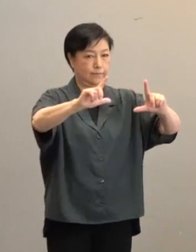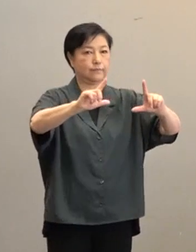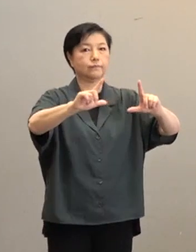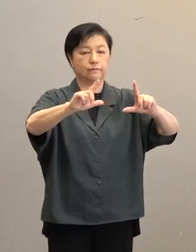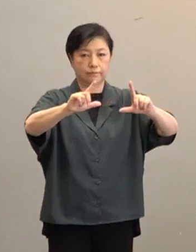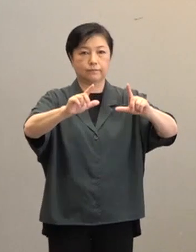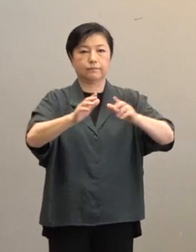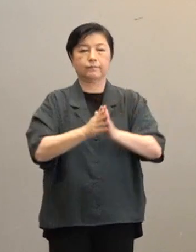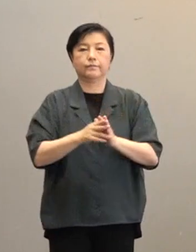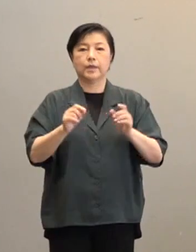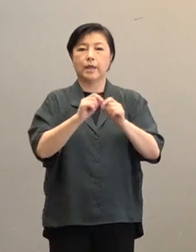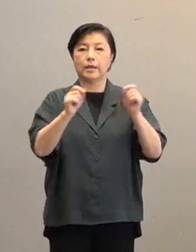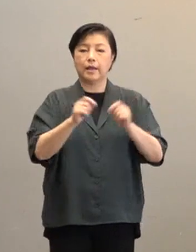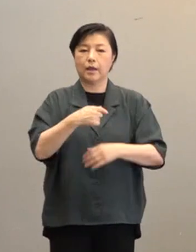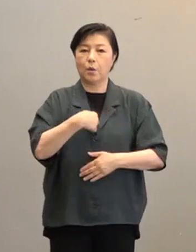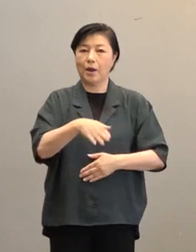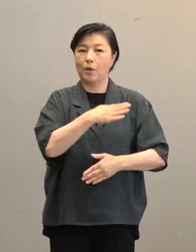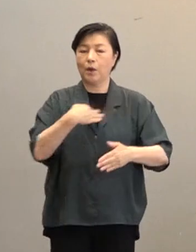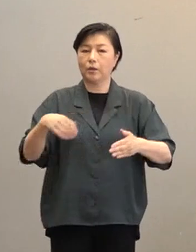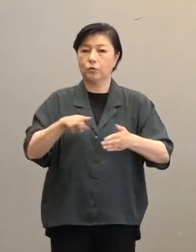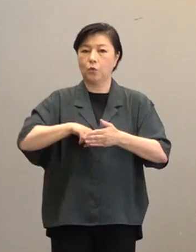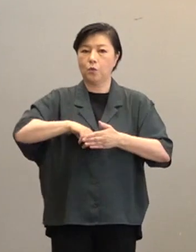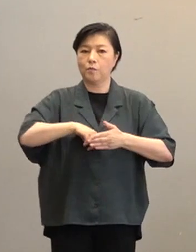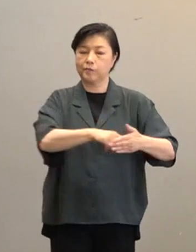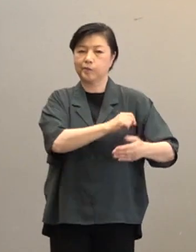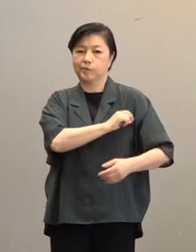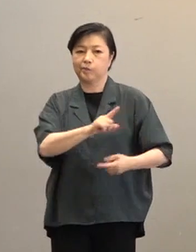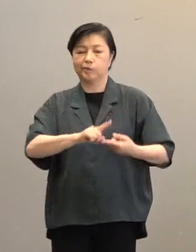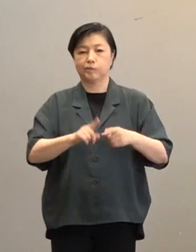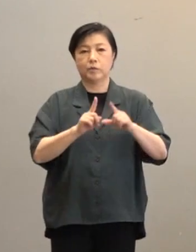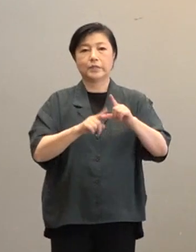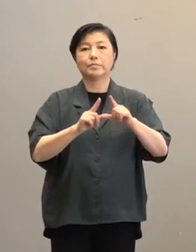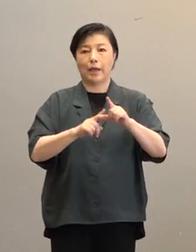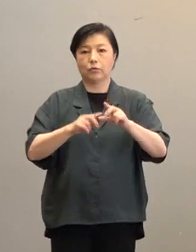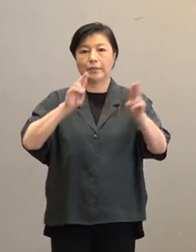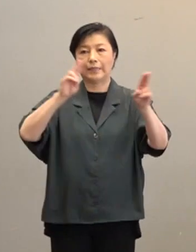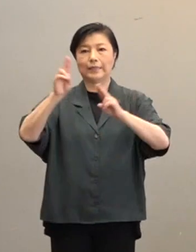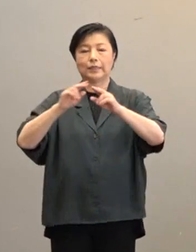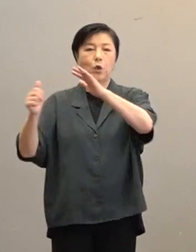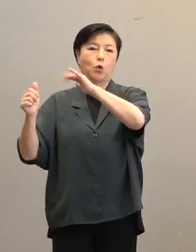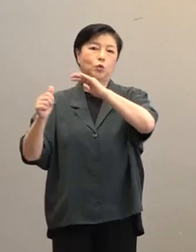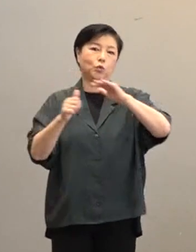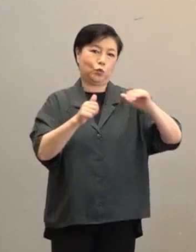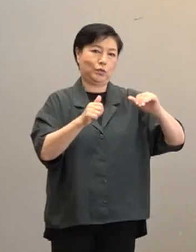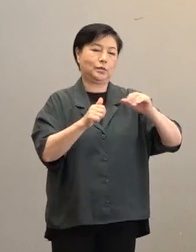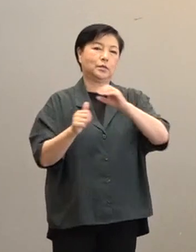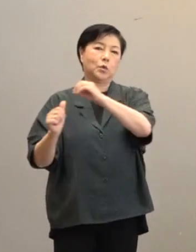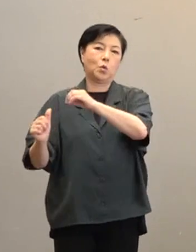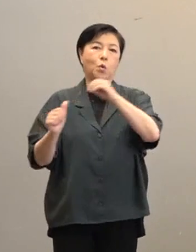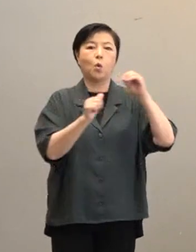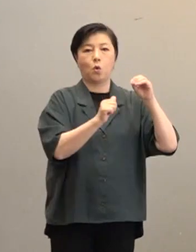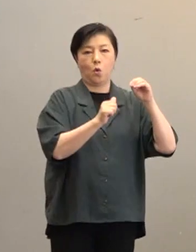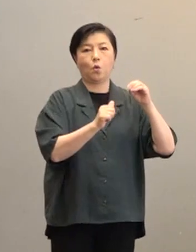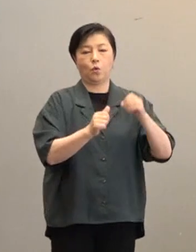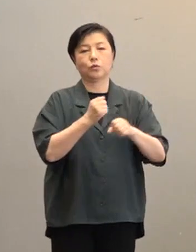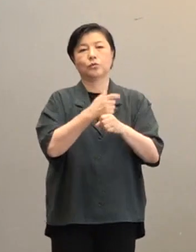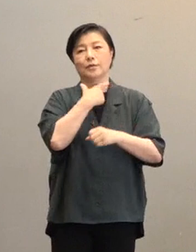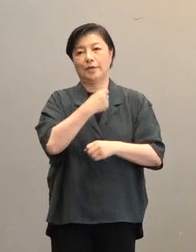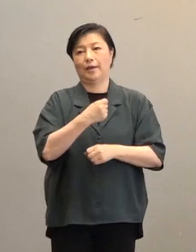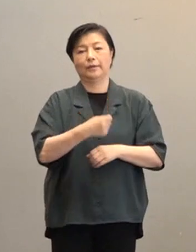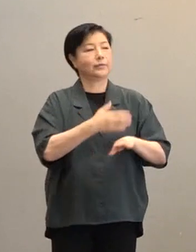そして我々の努力によって積極的に千葉県に企業誘致雇用を作ってまいりたいというふうに思っています。